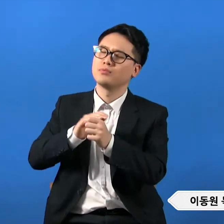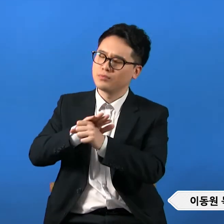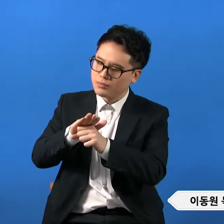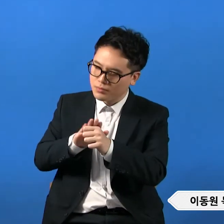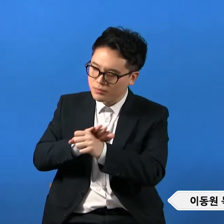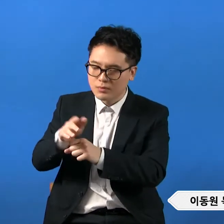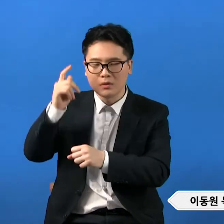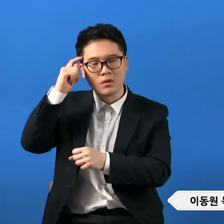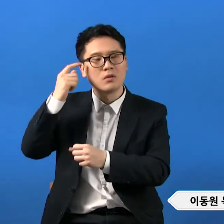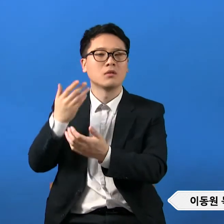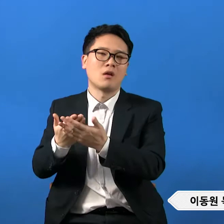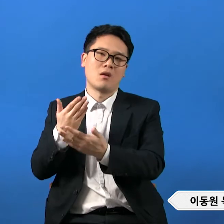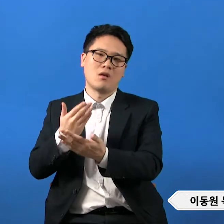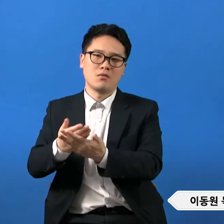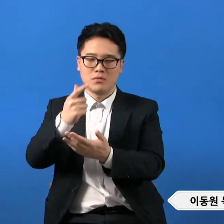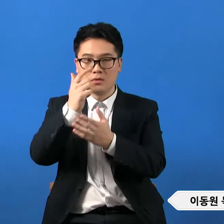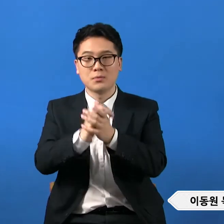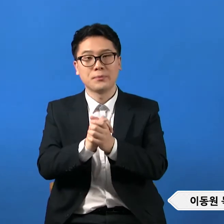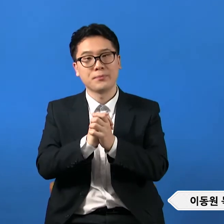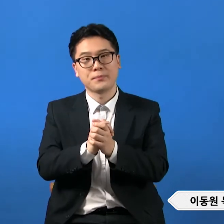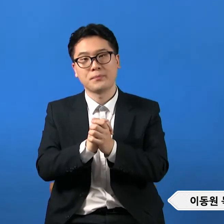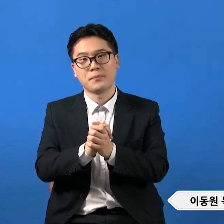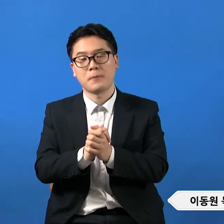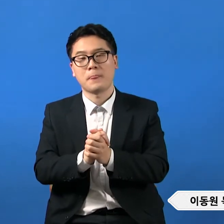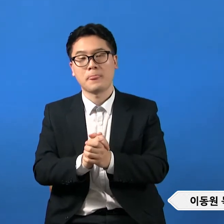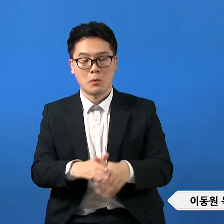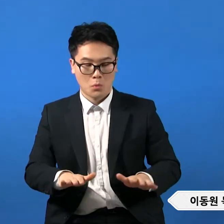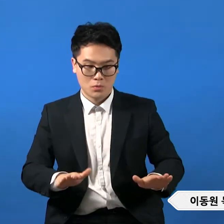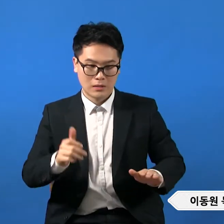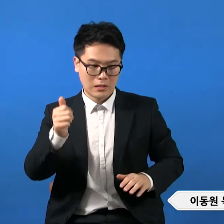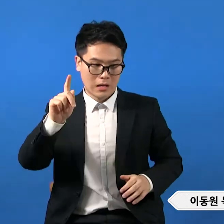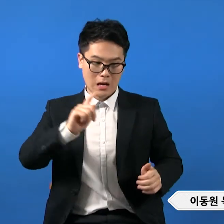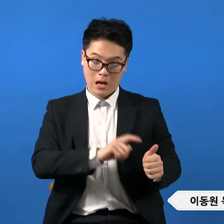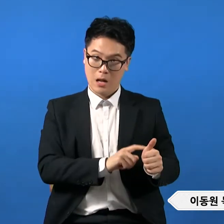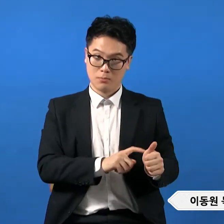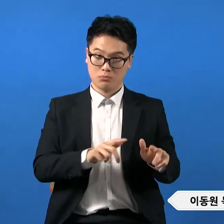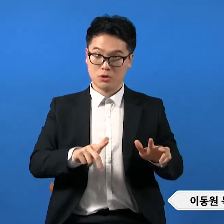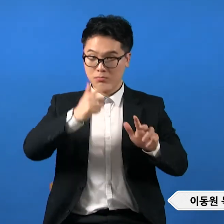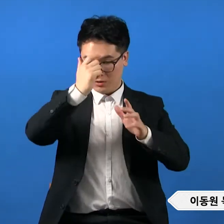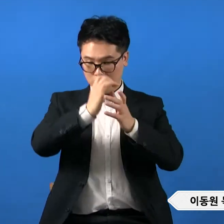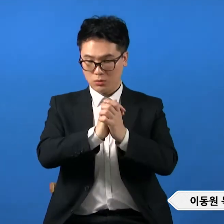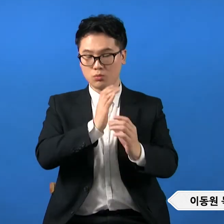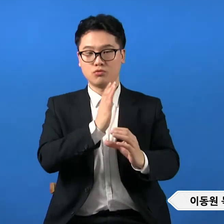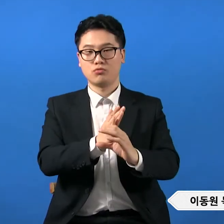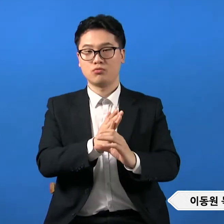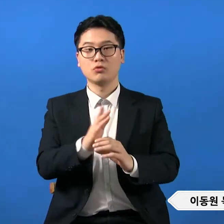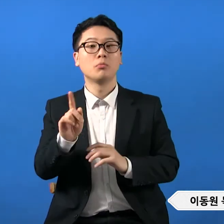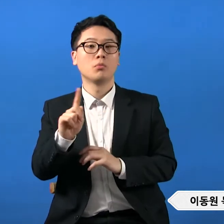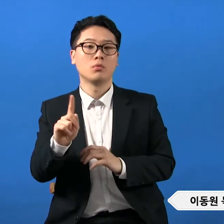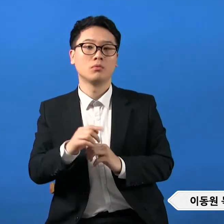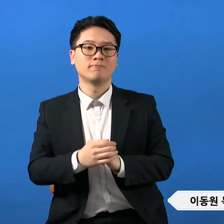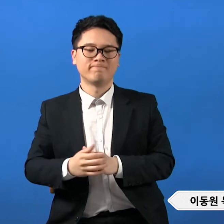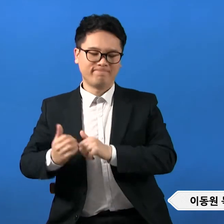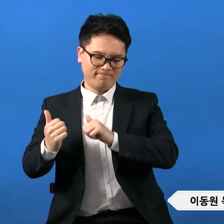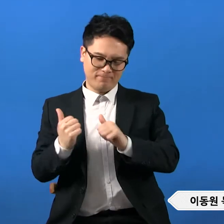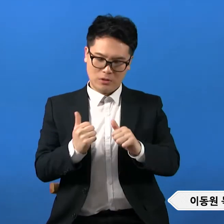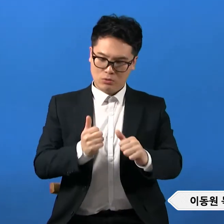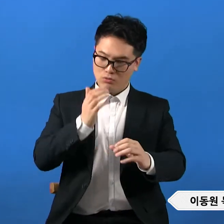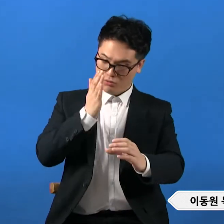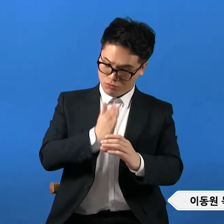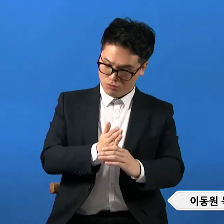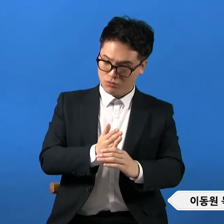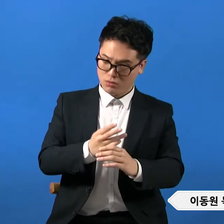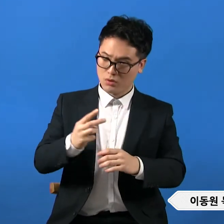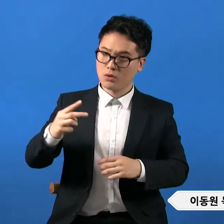앞에 호소한 것입니다. 그래서 여기 오늘 하박국도 기도하고 있습니다. 뭐라고요? 진노 중에라도